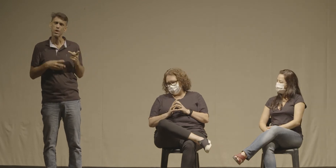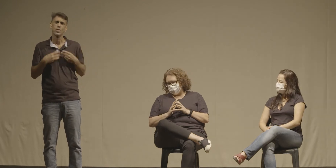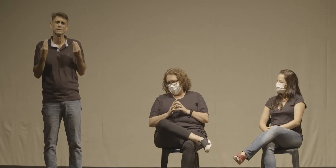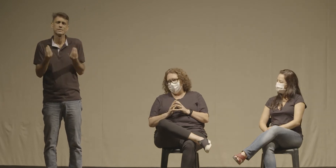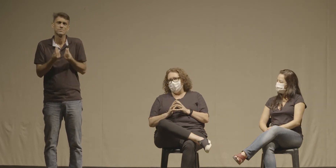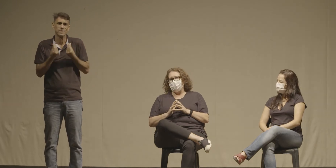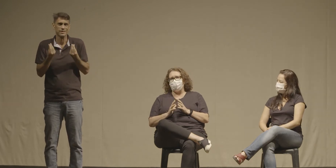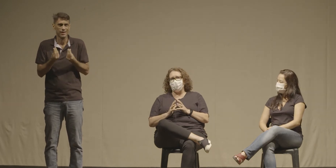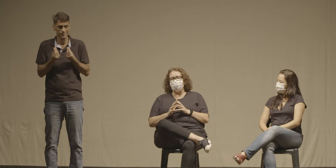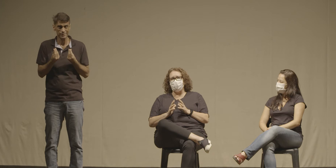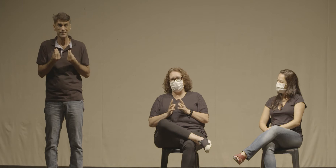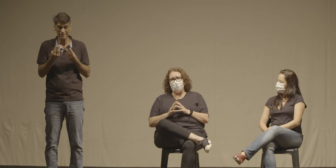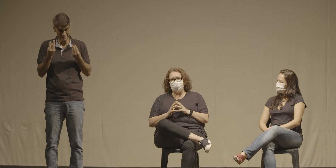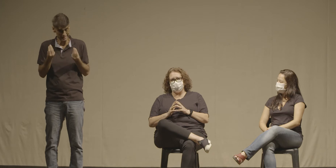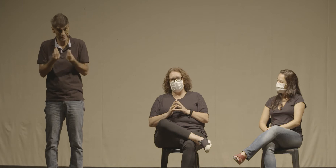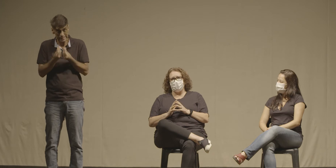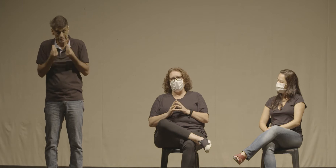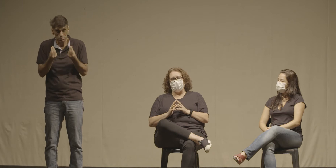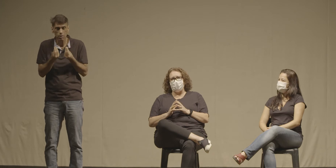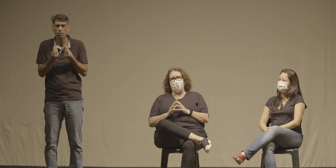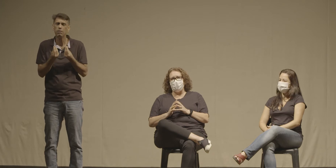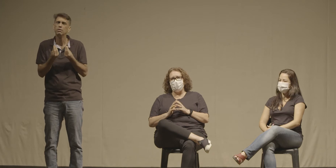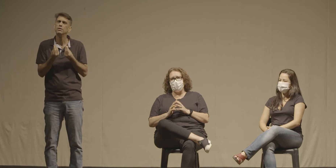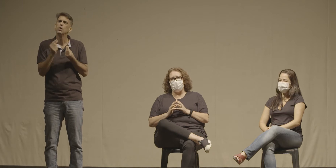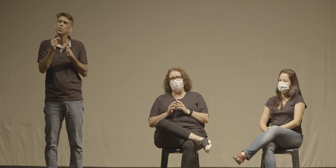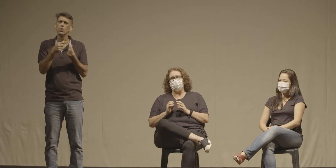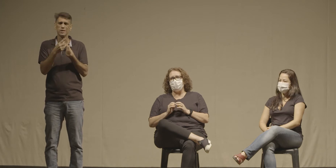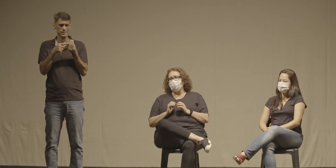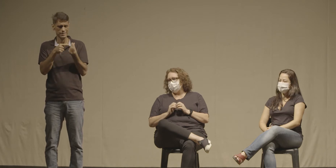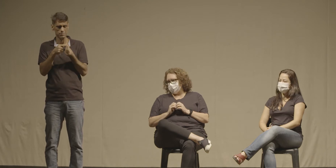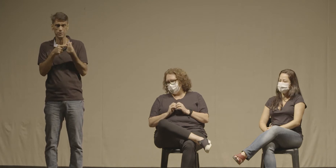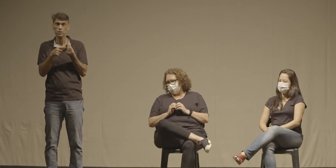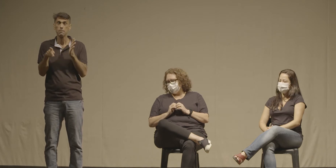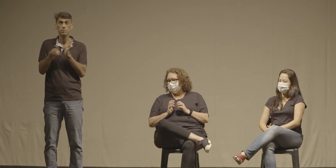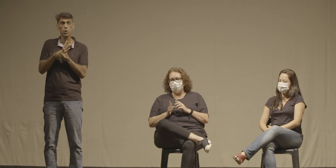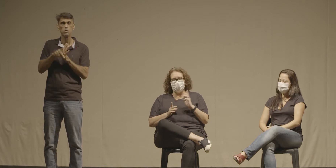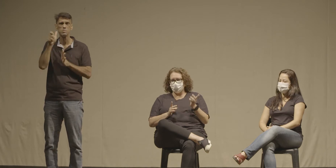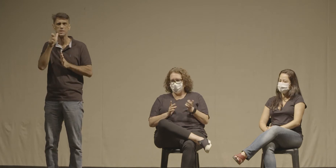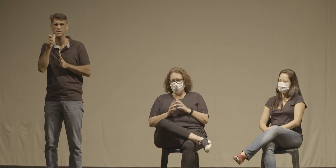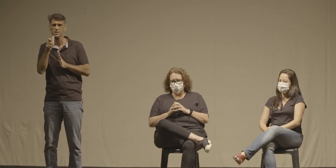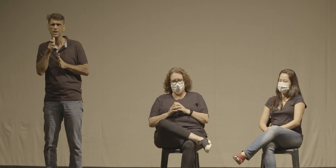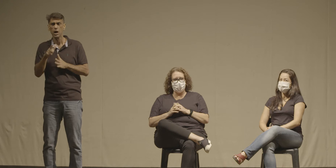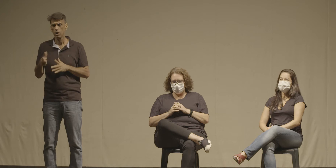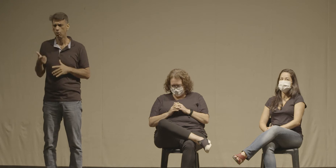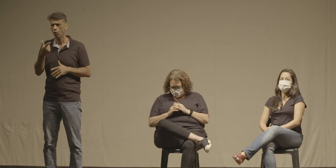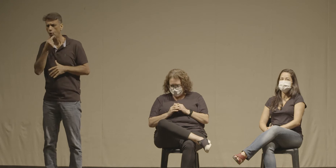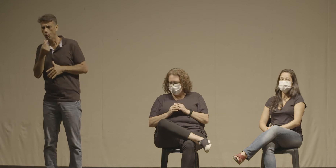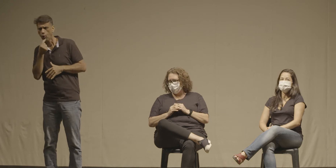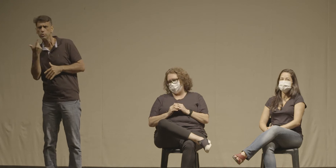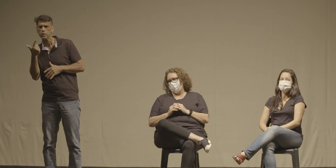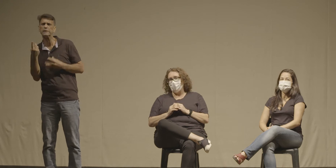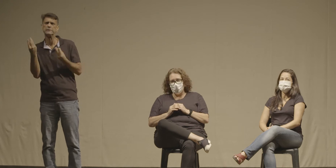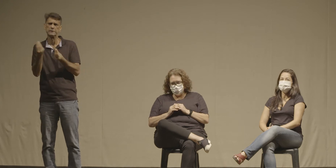sensibilidade. E a sensibilidade, ela é inerente ao feminino, não que o masculino não tenha, claro